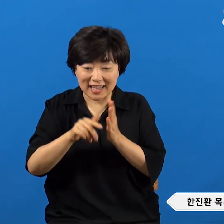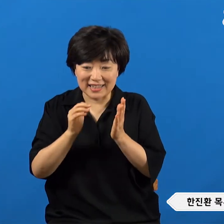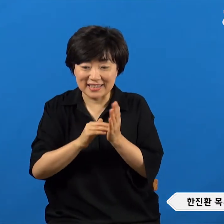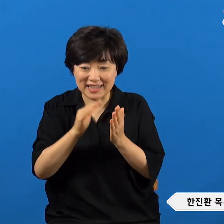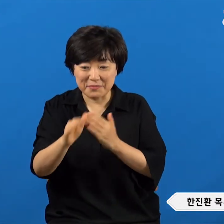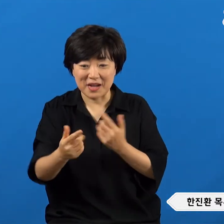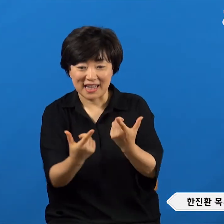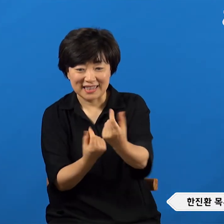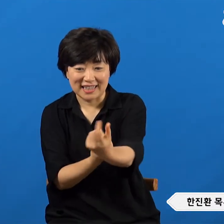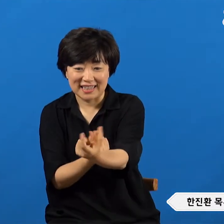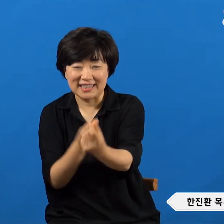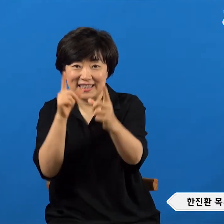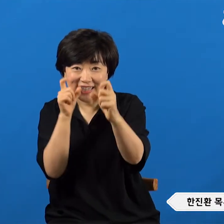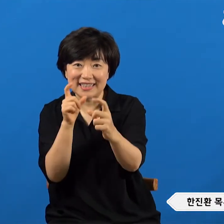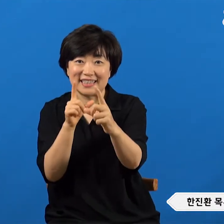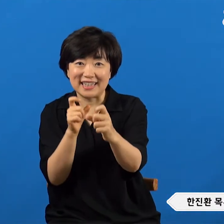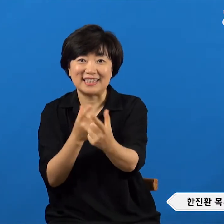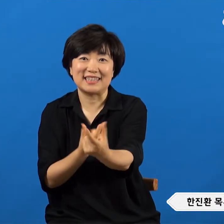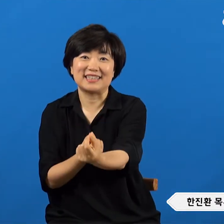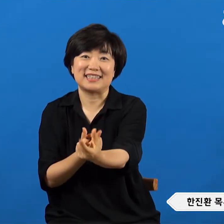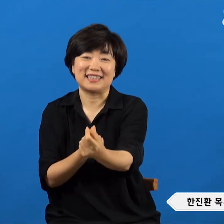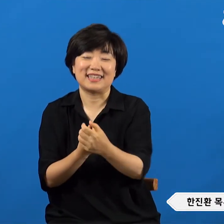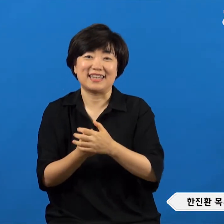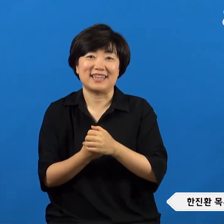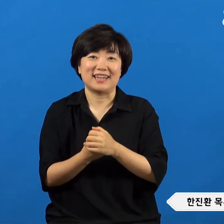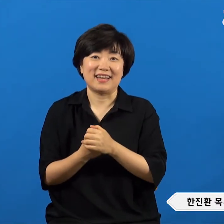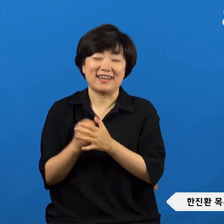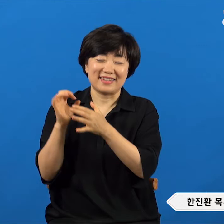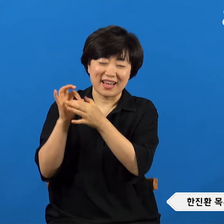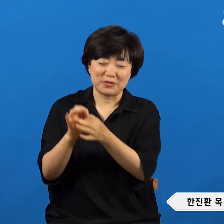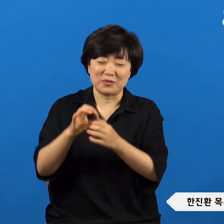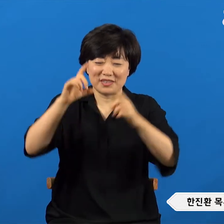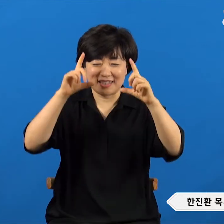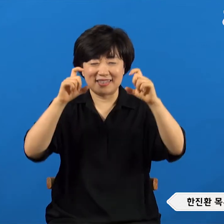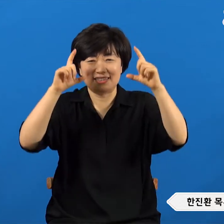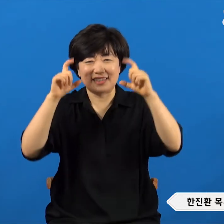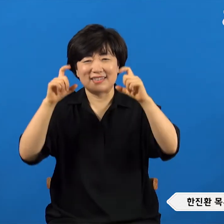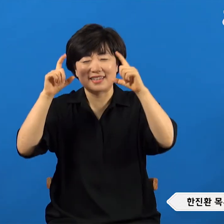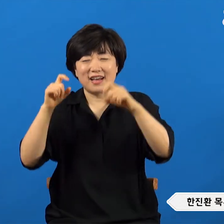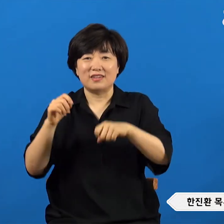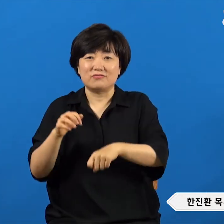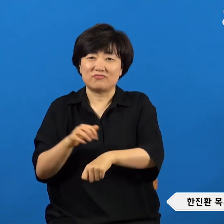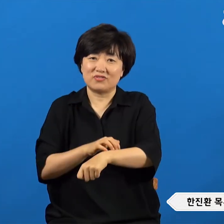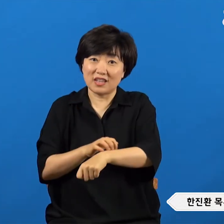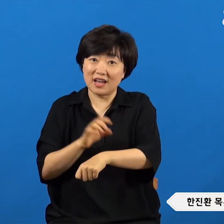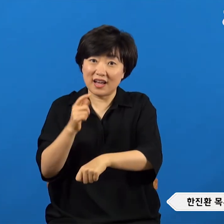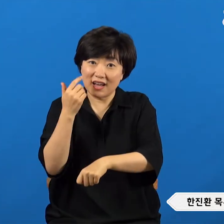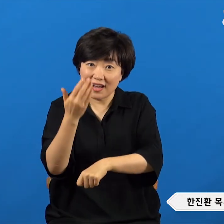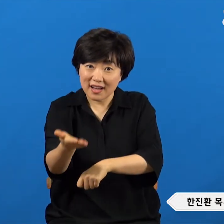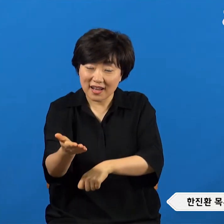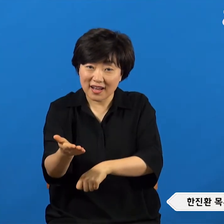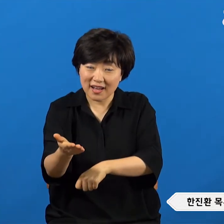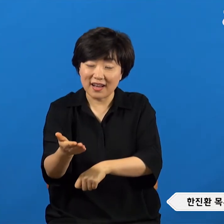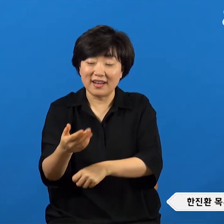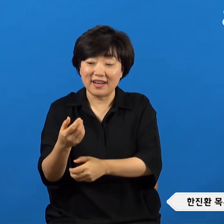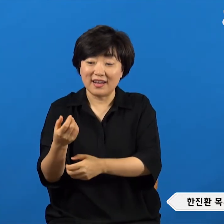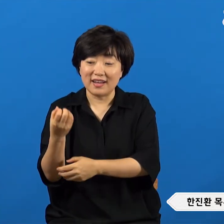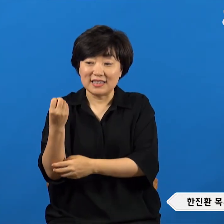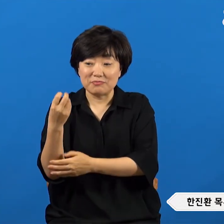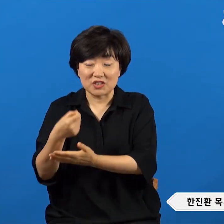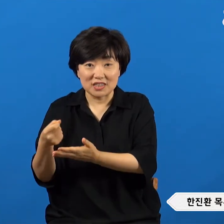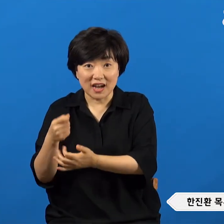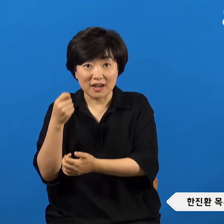사진 같이 찍자고 한답니다. 계속 사진을 찍으려면 좀 귀찮지 않느냐고 기자가